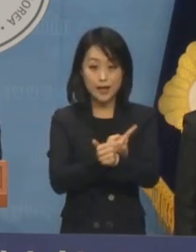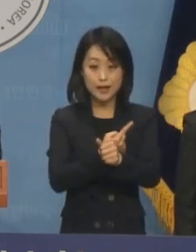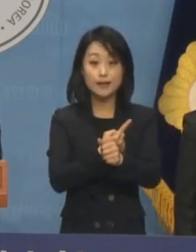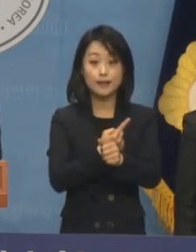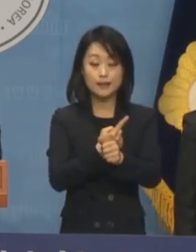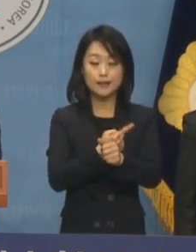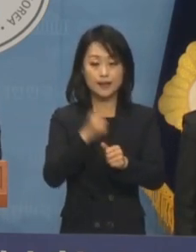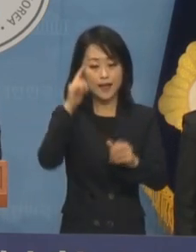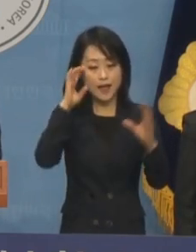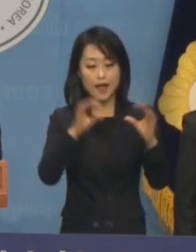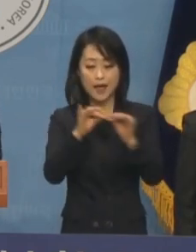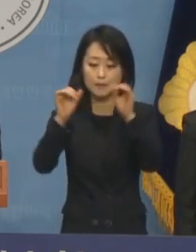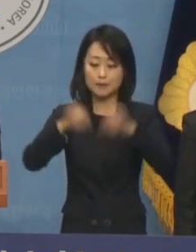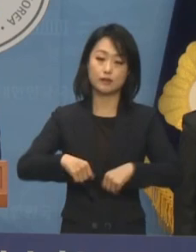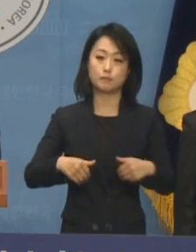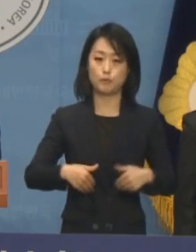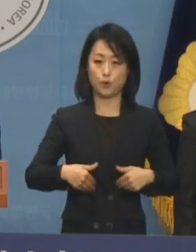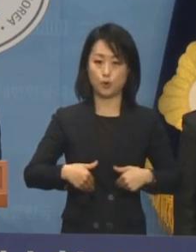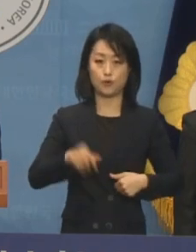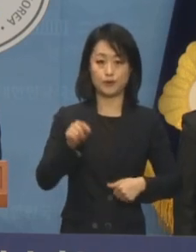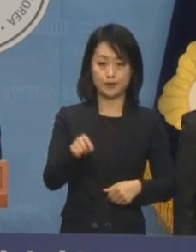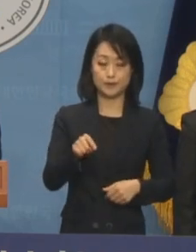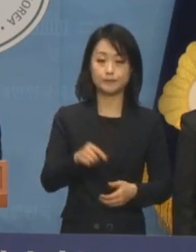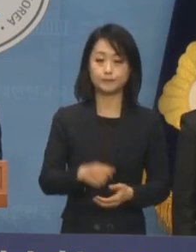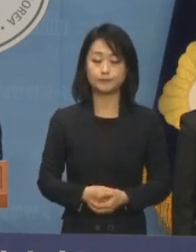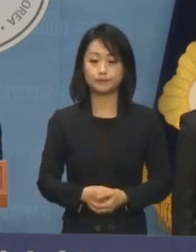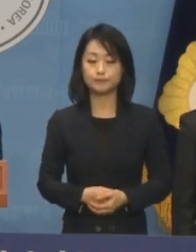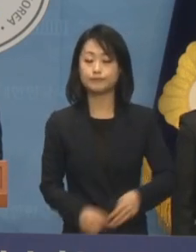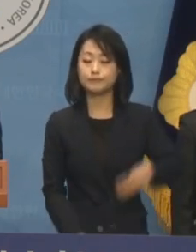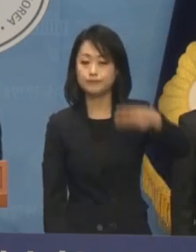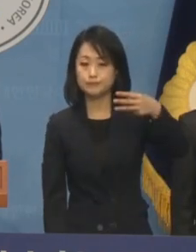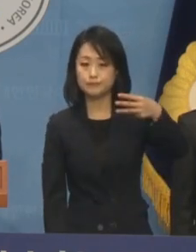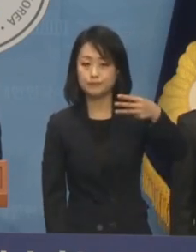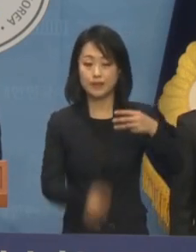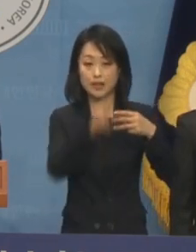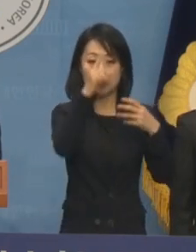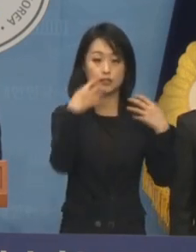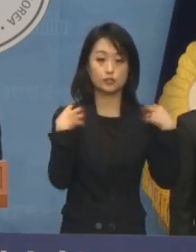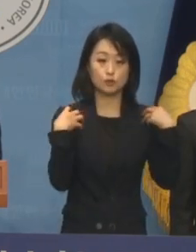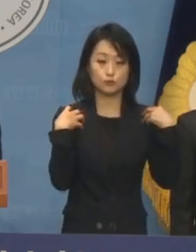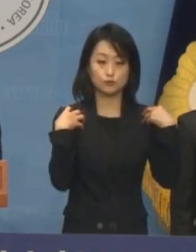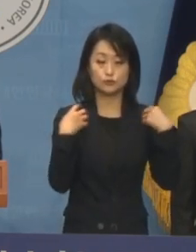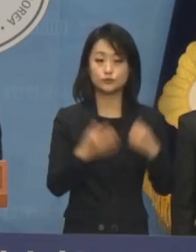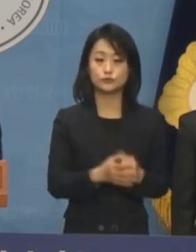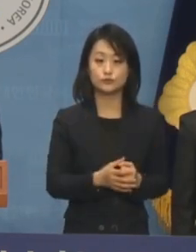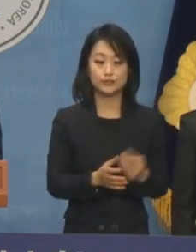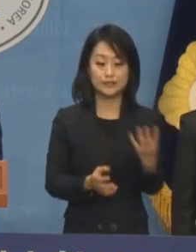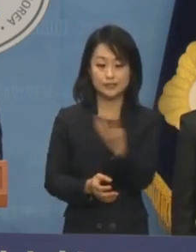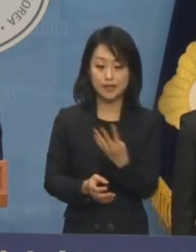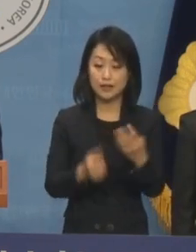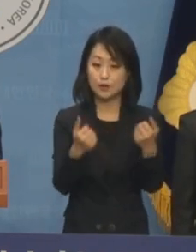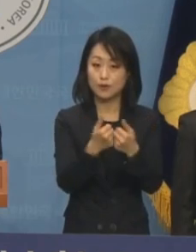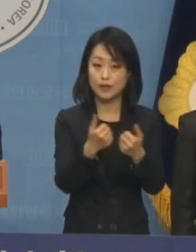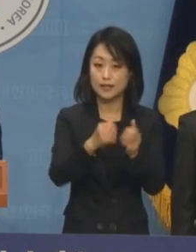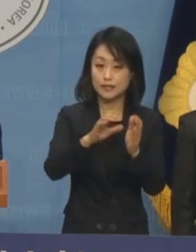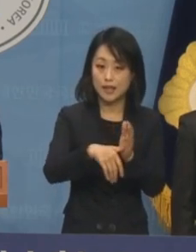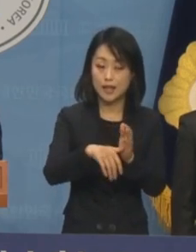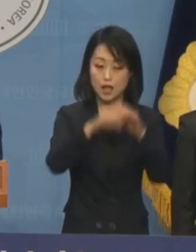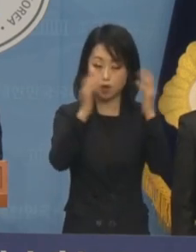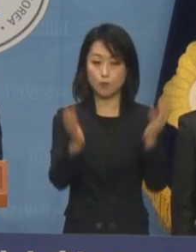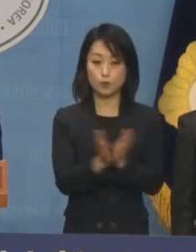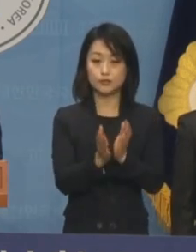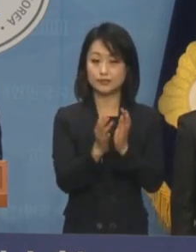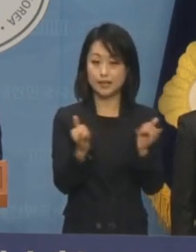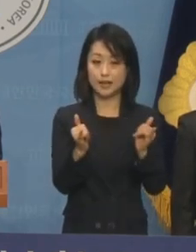논의가 이루어지도록 해야 합니다. 셋째, 정부는 민의당정 사자협의체에서 모든